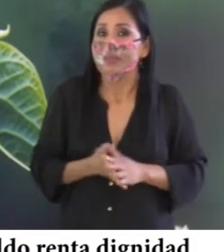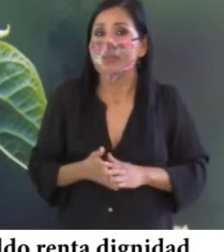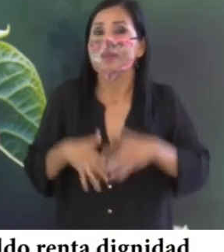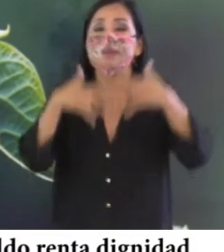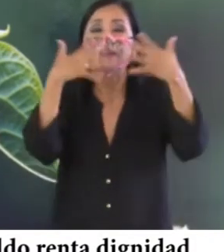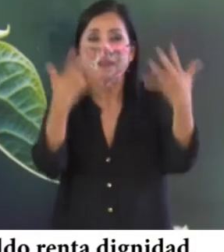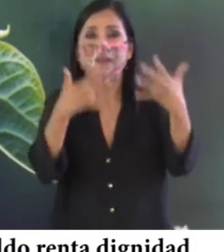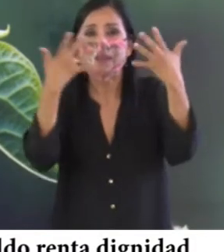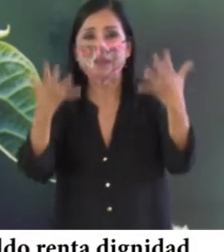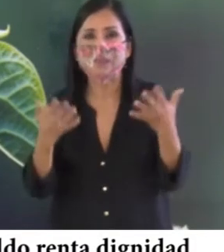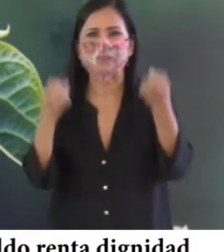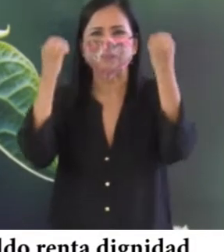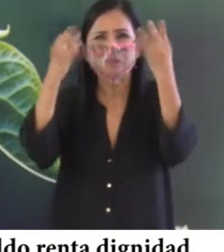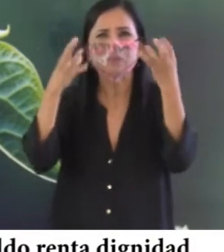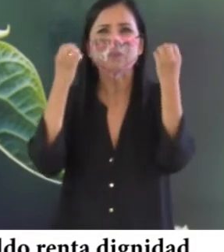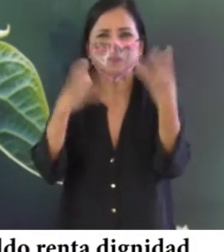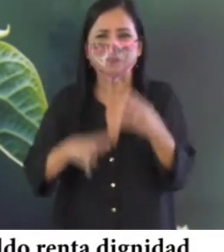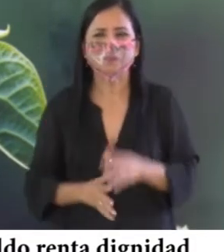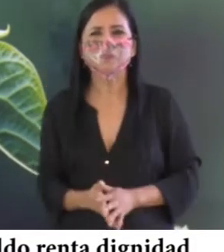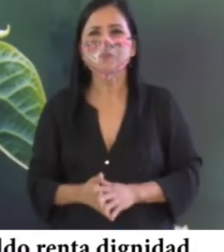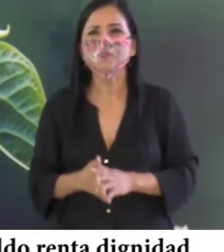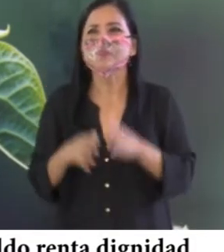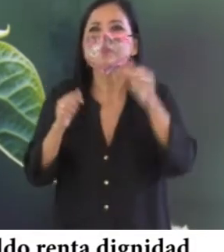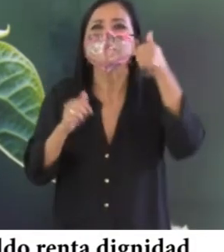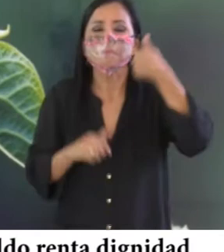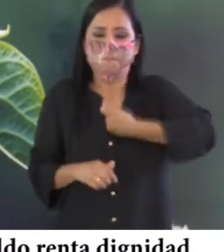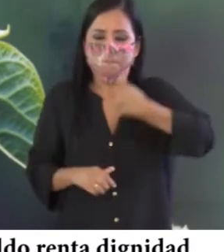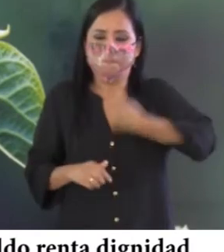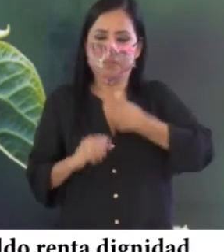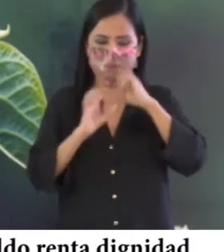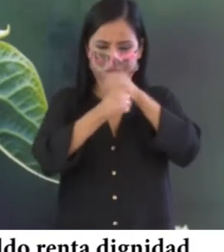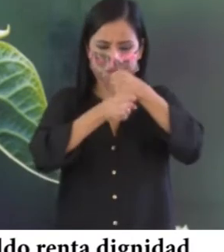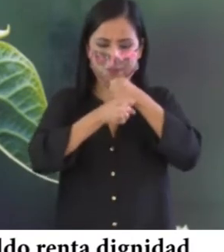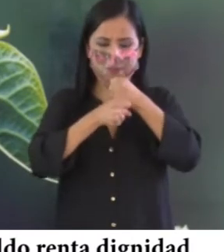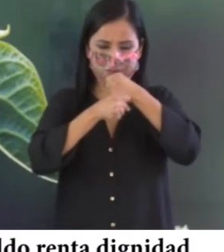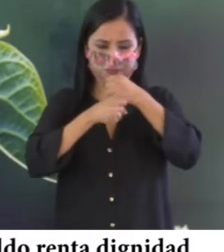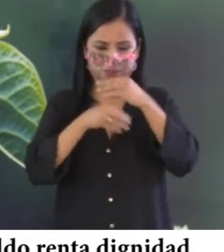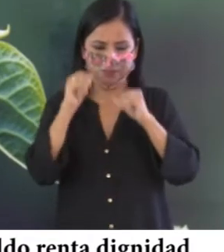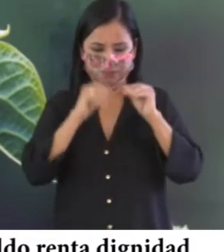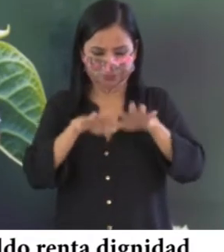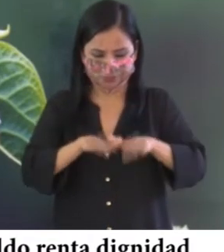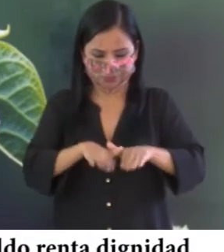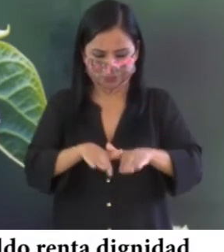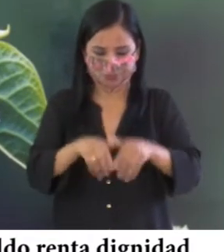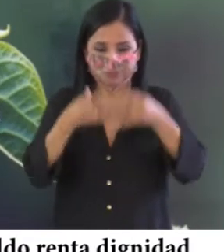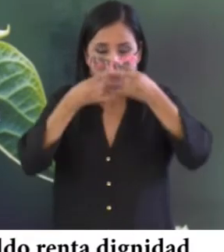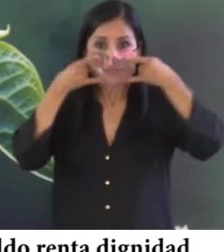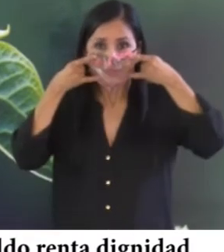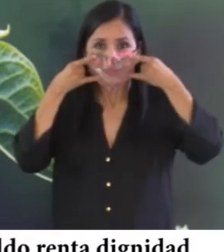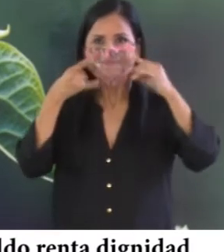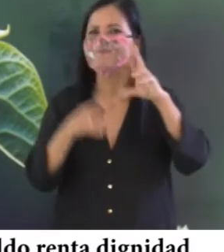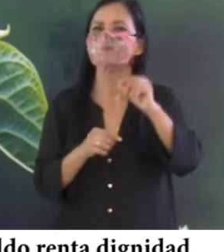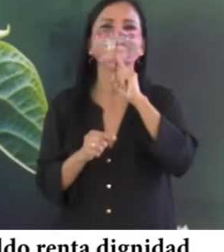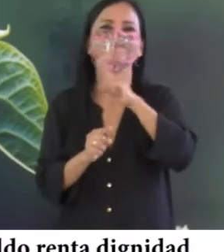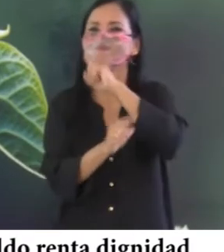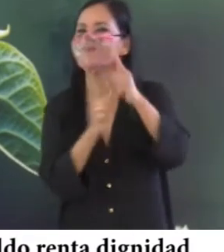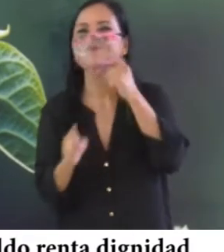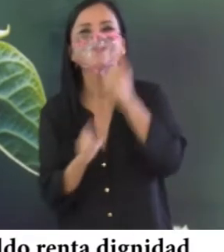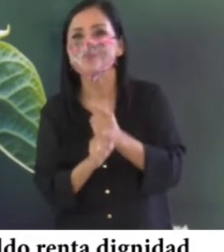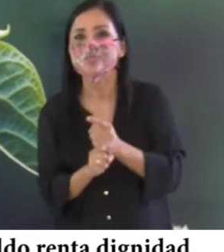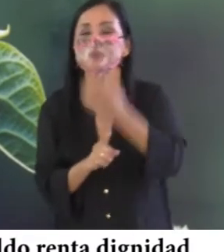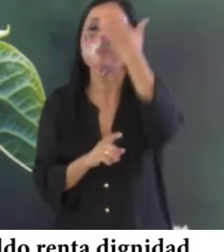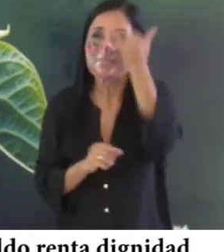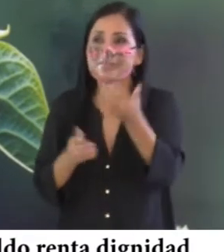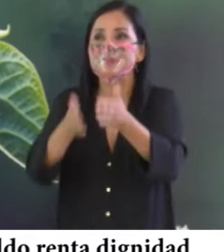han habido cientos de personas que han creado sus propios barbijos, y esos barbijos no son muy efectivos. Por eso es